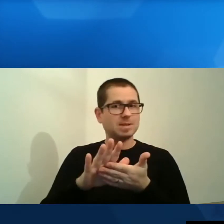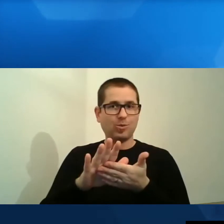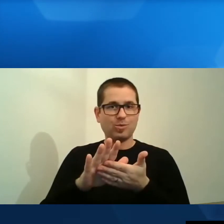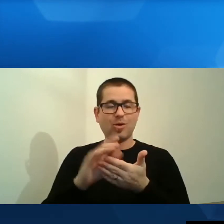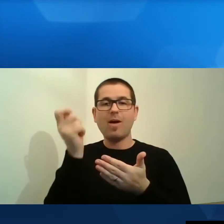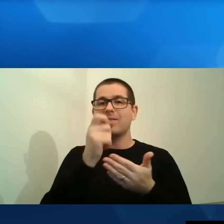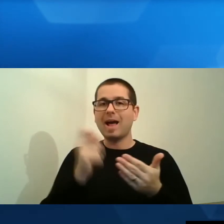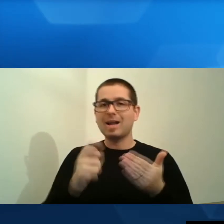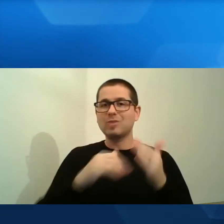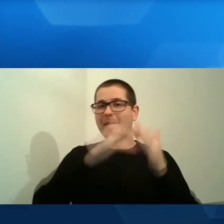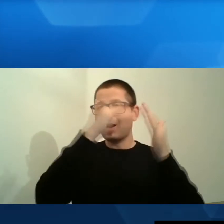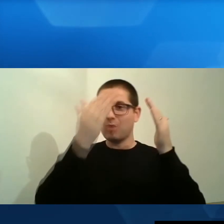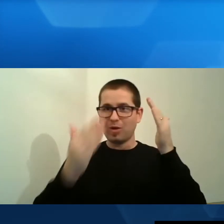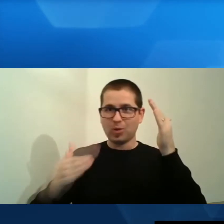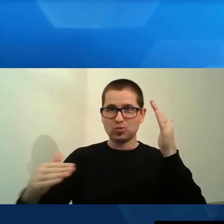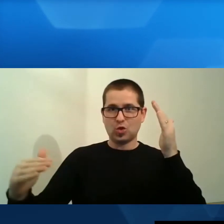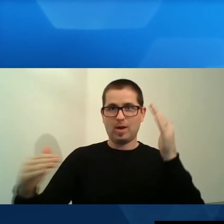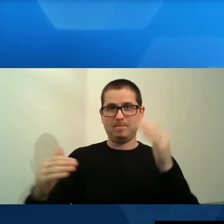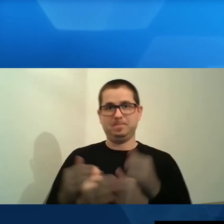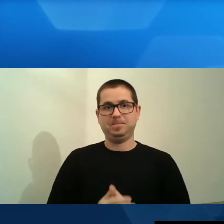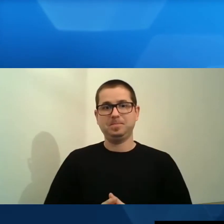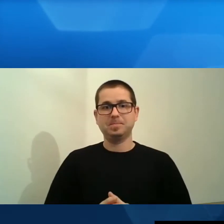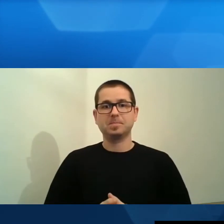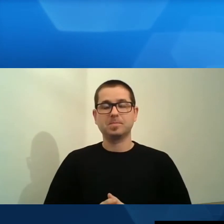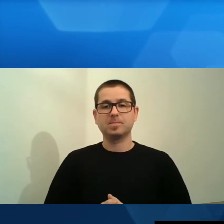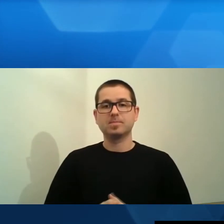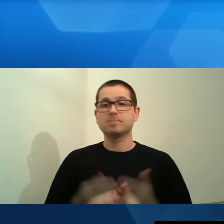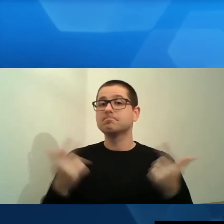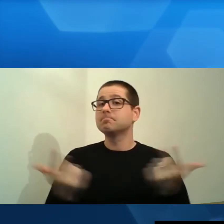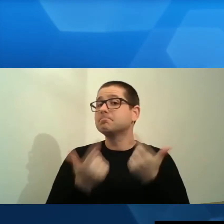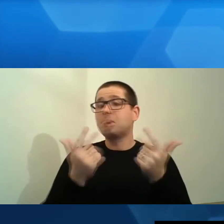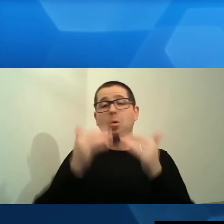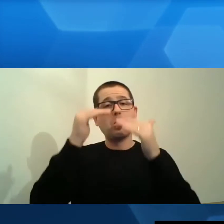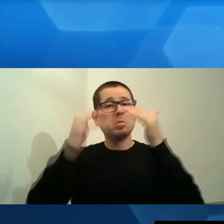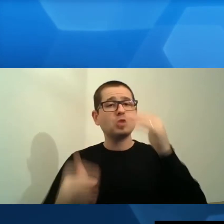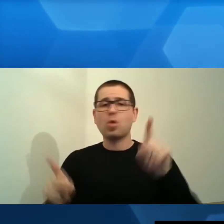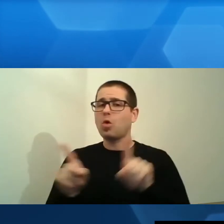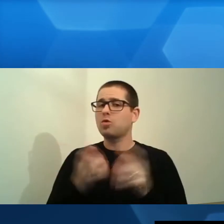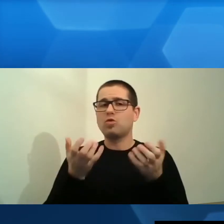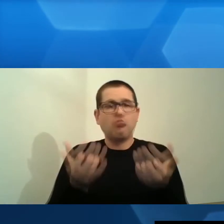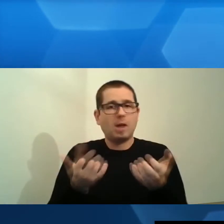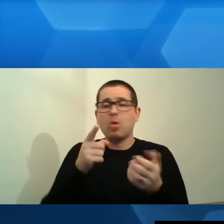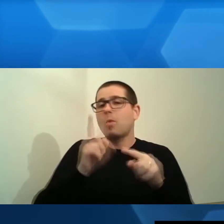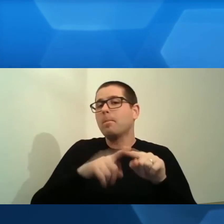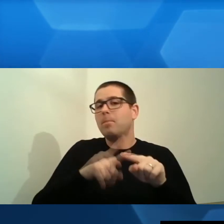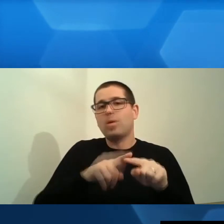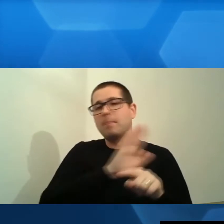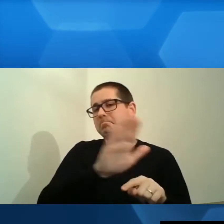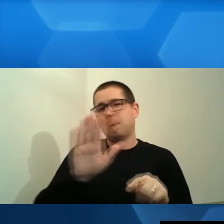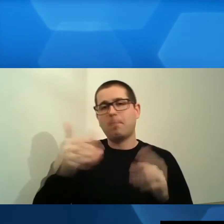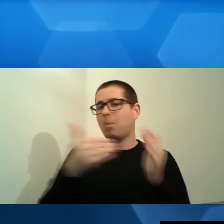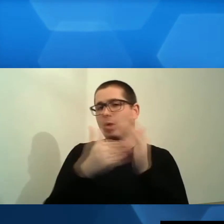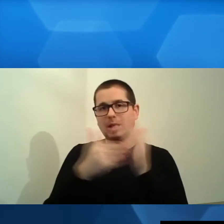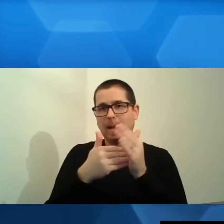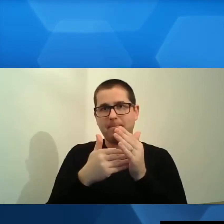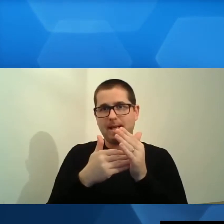krivuljo navzdol. Lahko gremo, kolikor nizko hočemo, oziroma to je potem po potrebi,